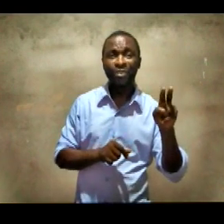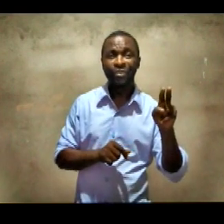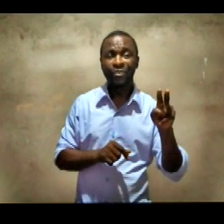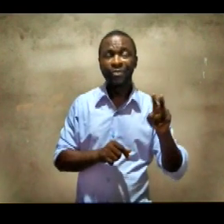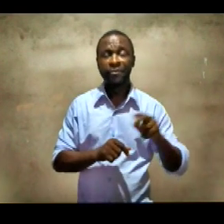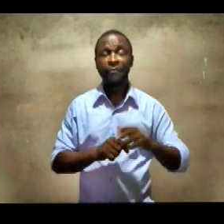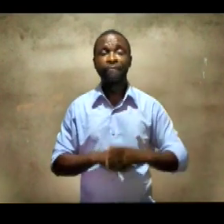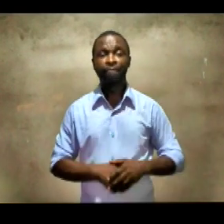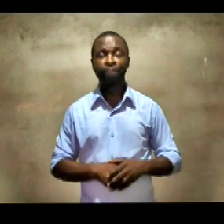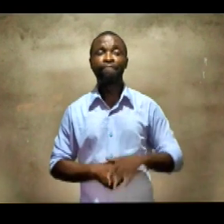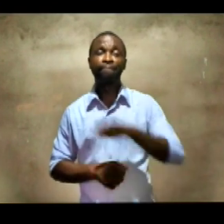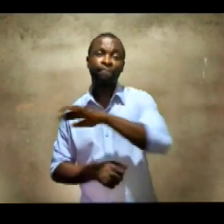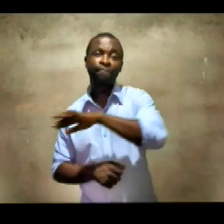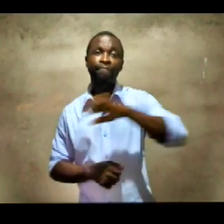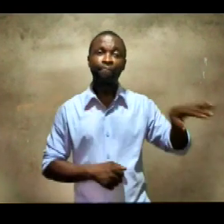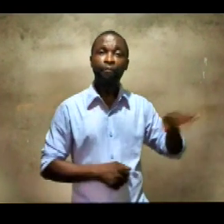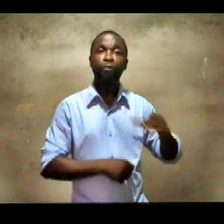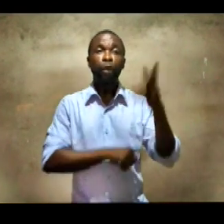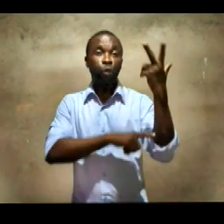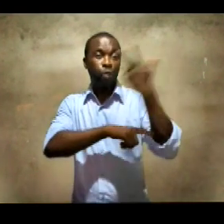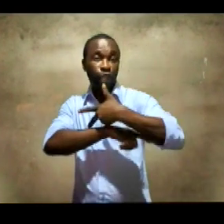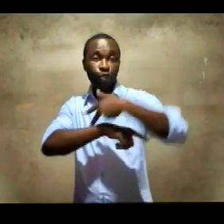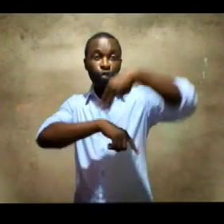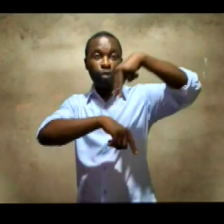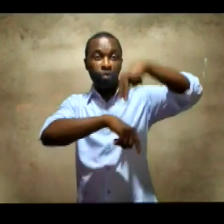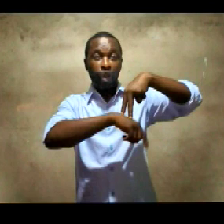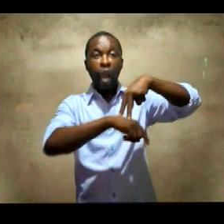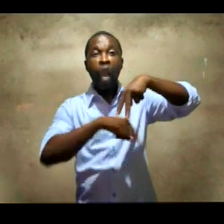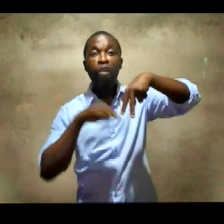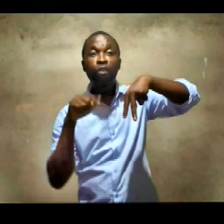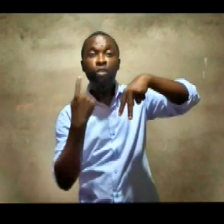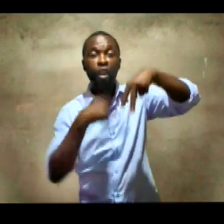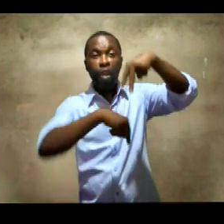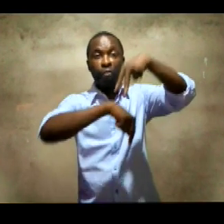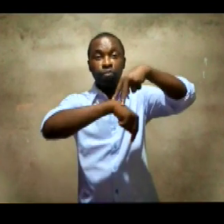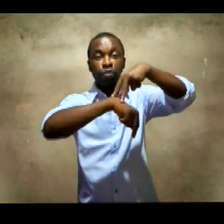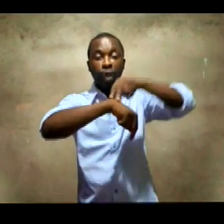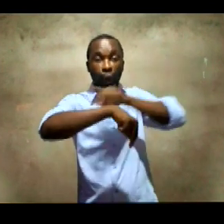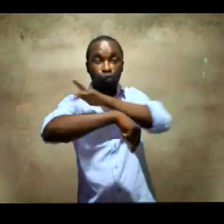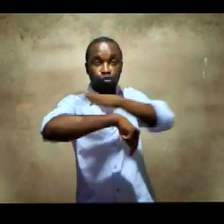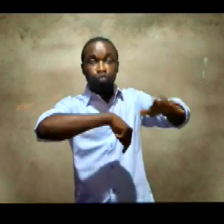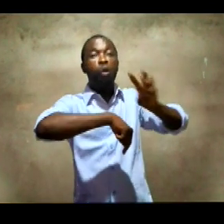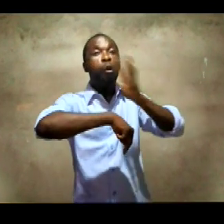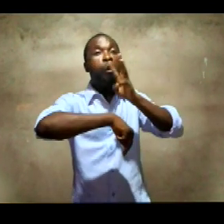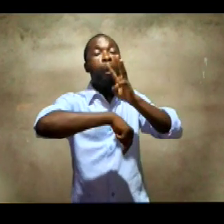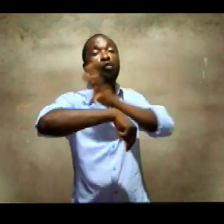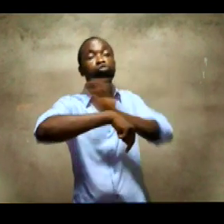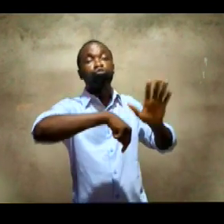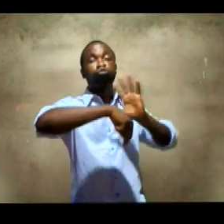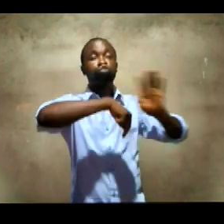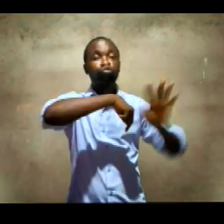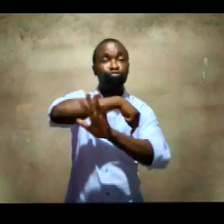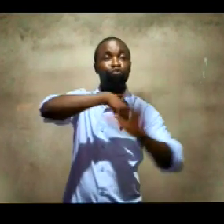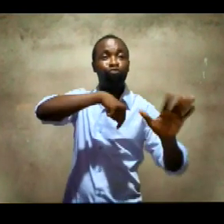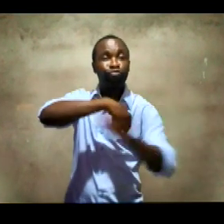Après 3 jours de veille sur les rives du fleuve aux 14 chutes Atika dans le centre du Kenya, c'est avec beaucoup d'enthousiasme que les